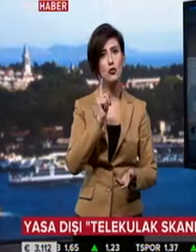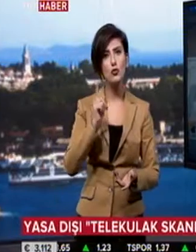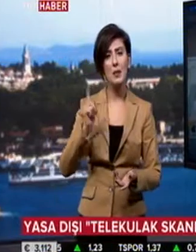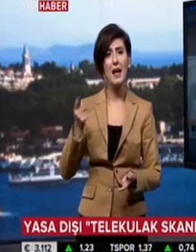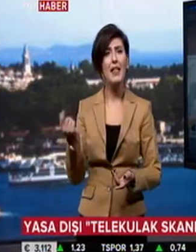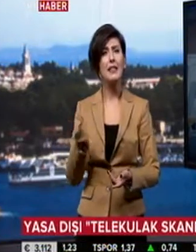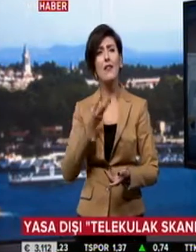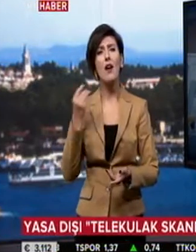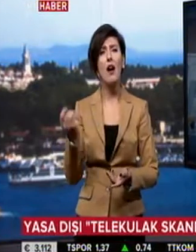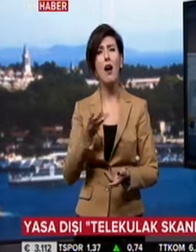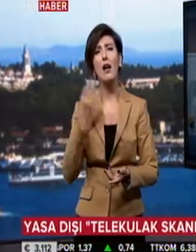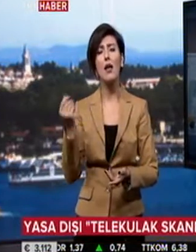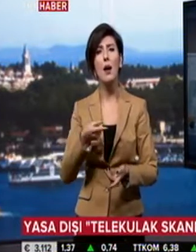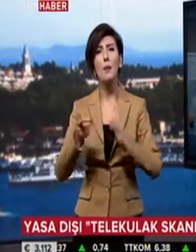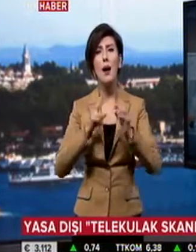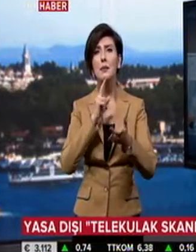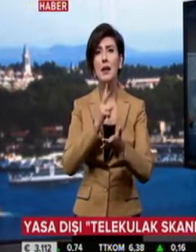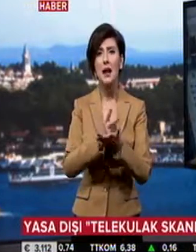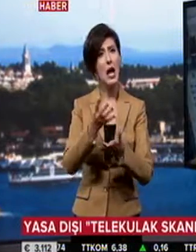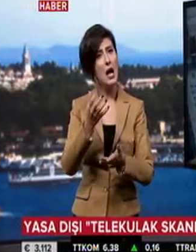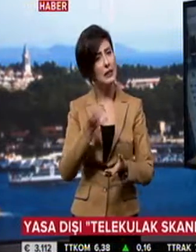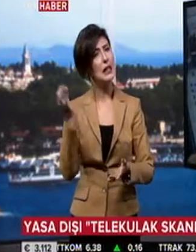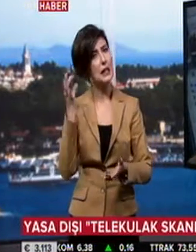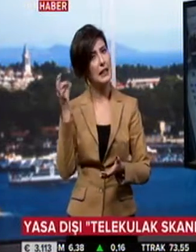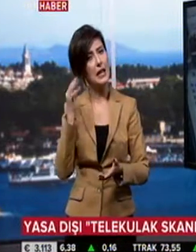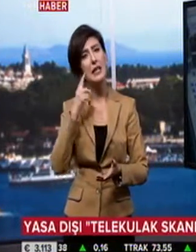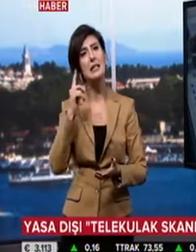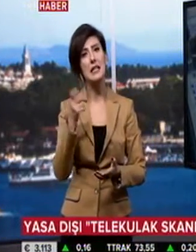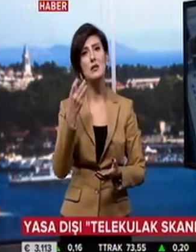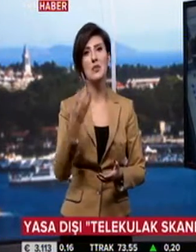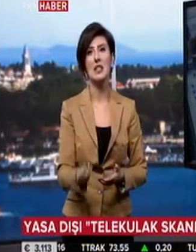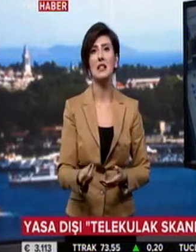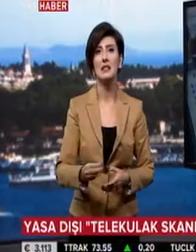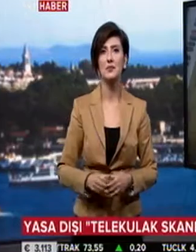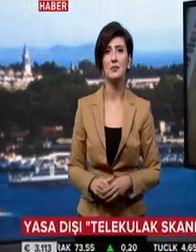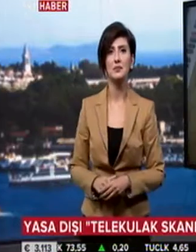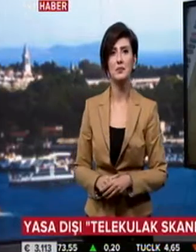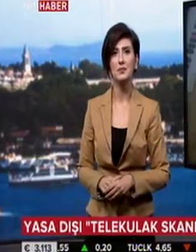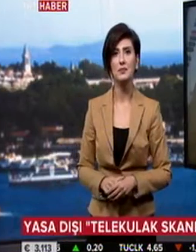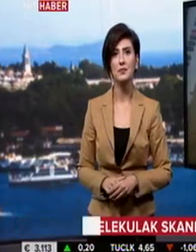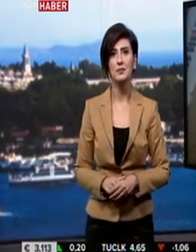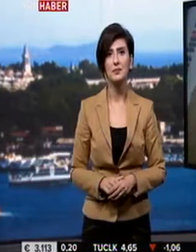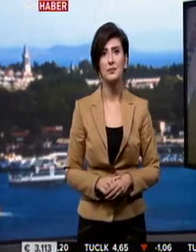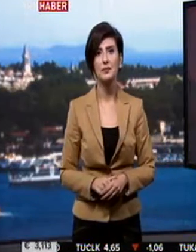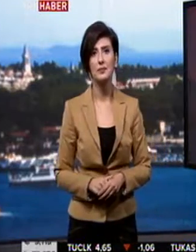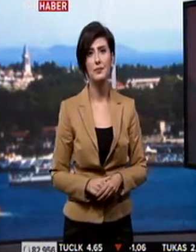suçlamalarla defalarca mahkeme kararı aldırılarak dinlendiği tespit edildi.